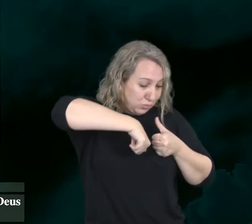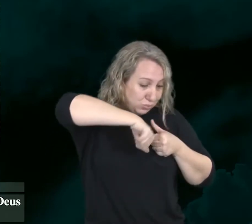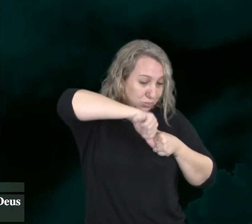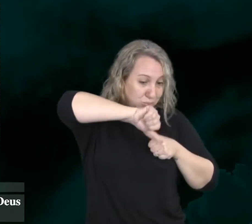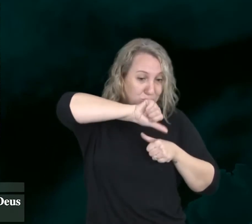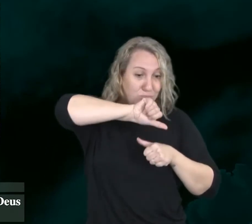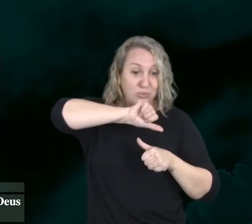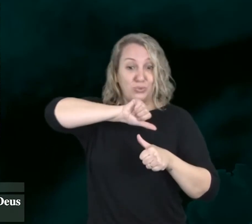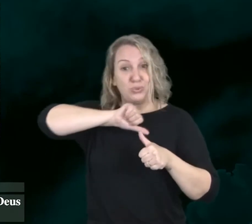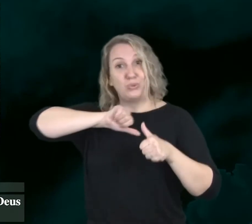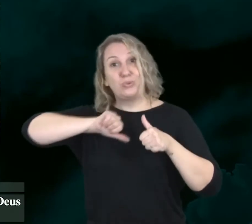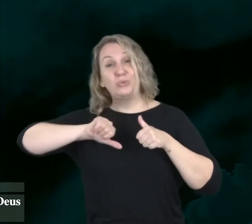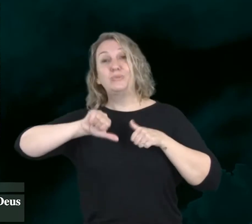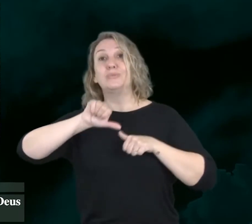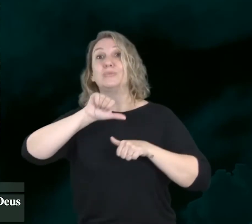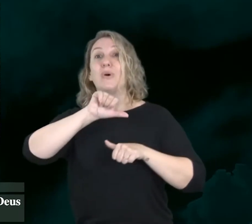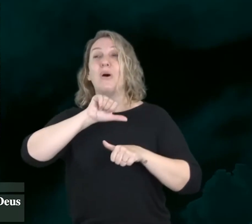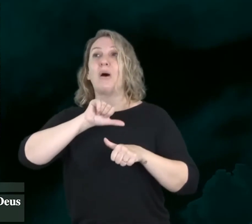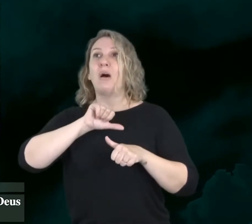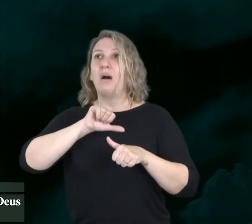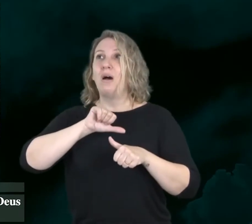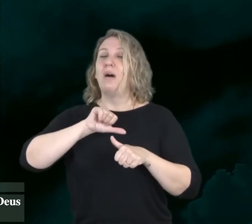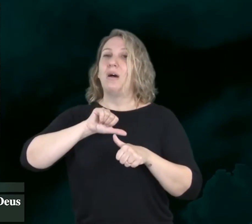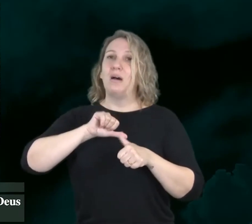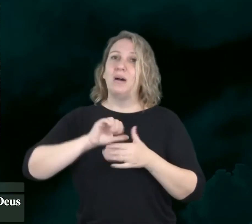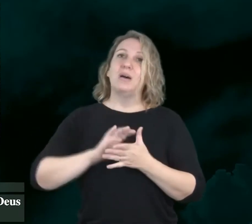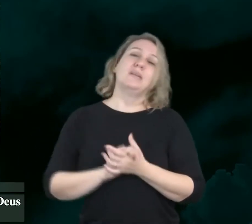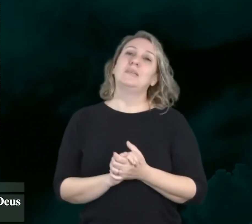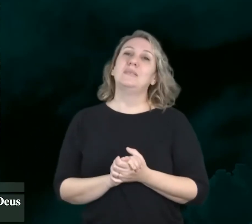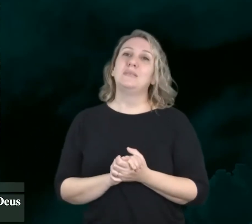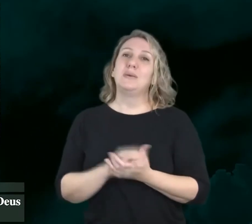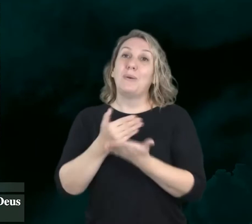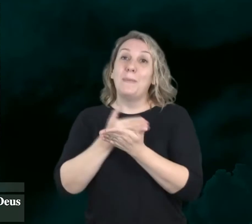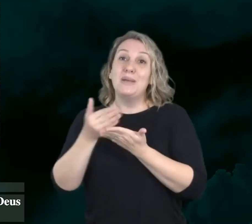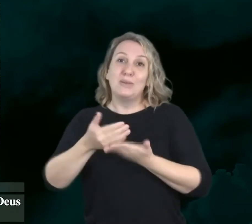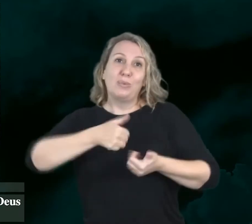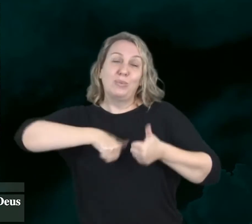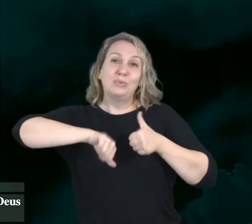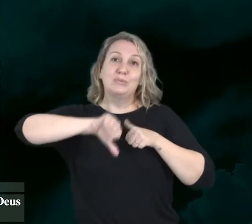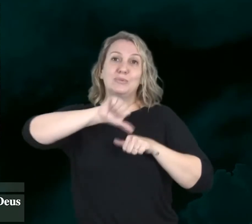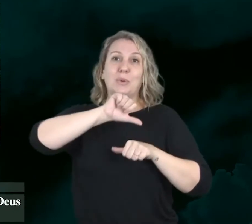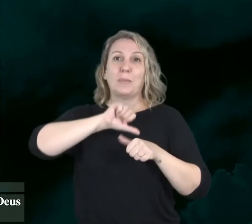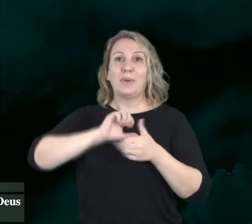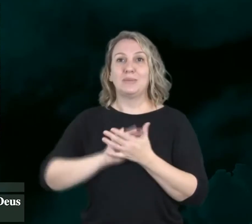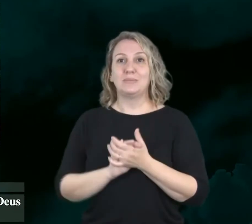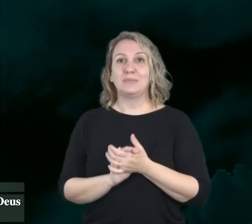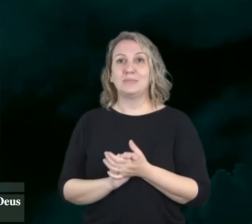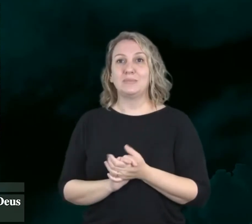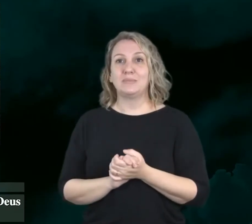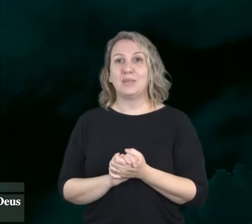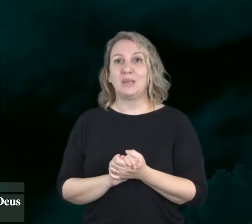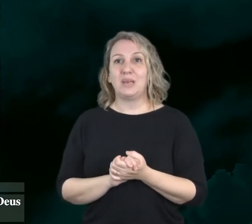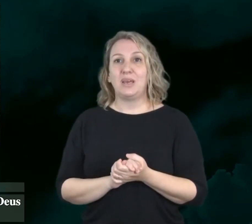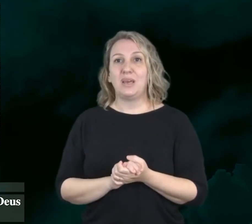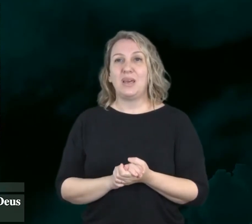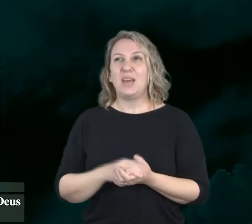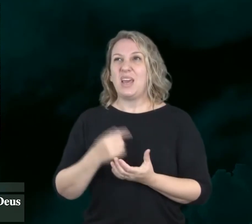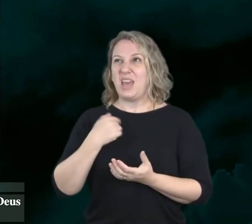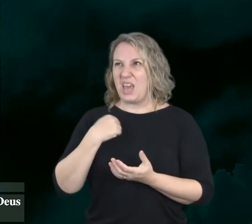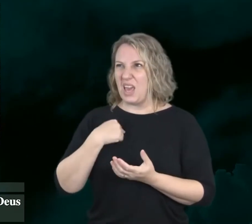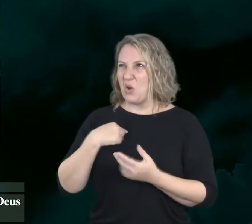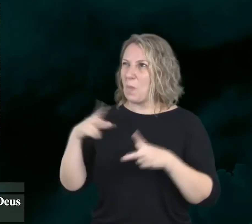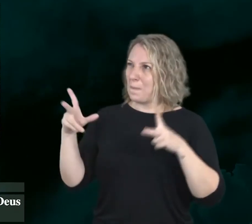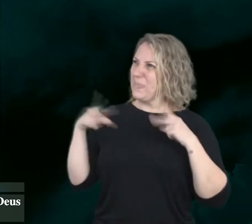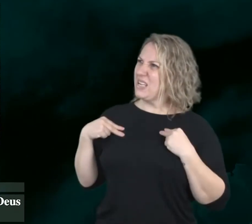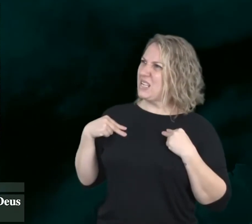nos atribuído como justiça, sabia? Não é porque você fez alguma coisa boa, não é porque